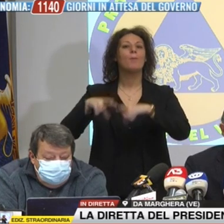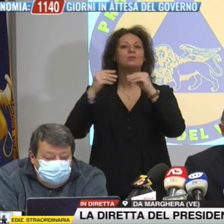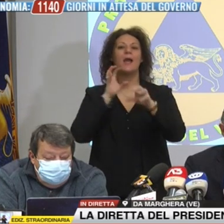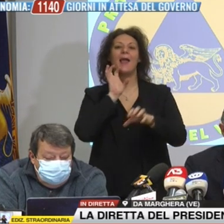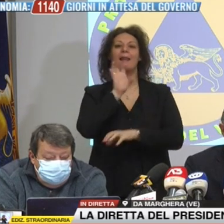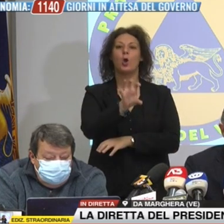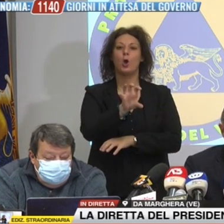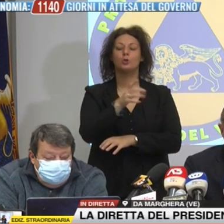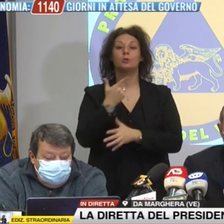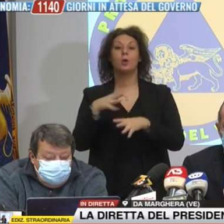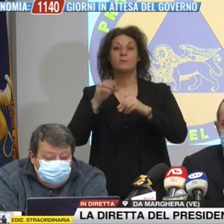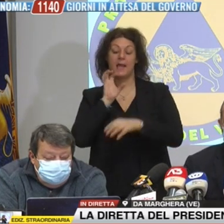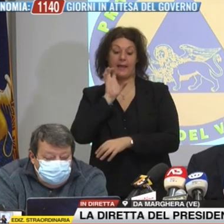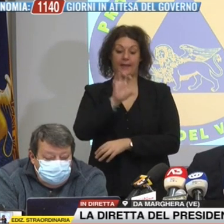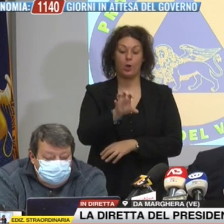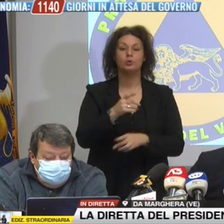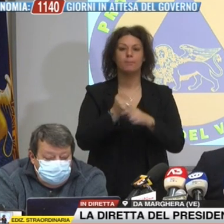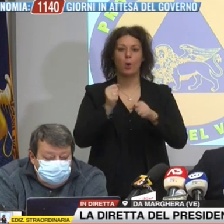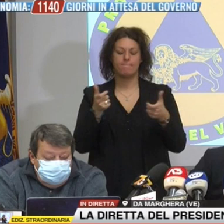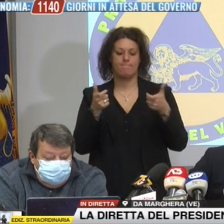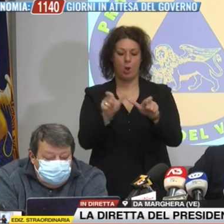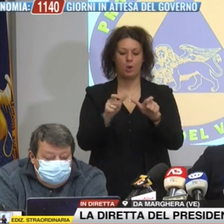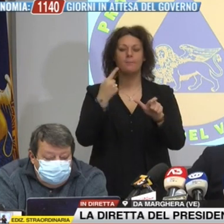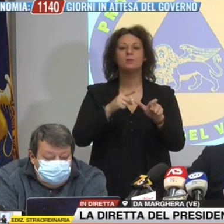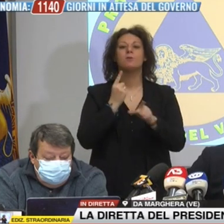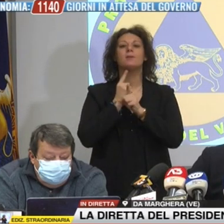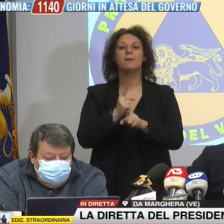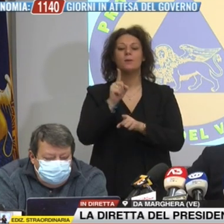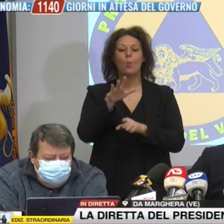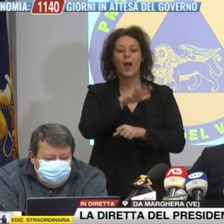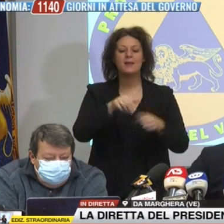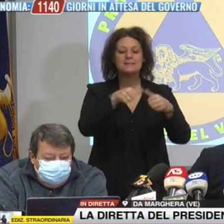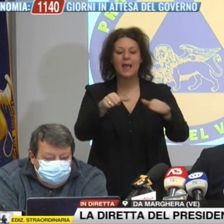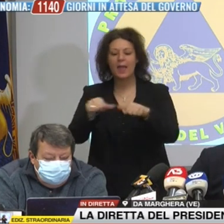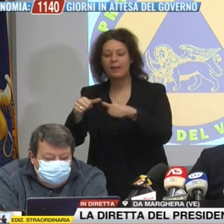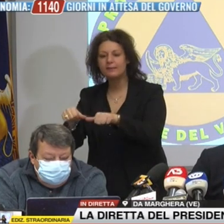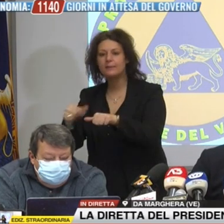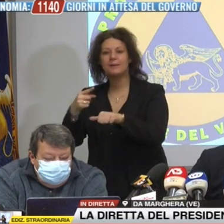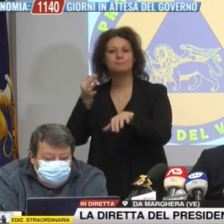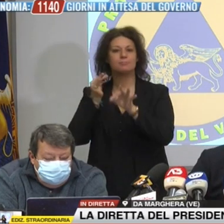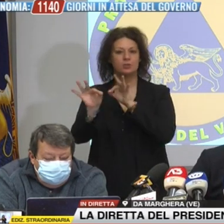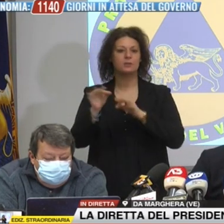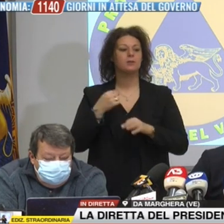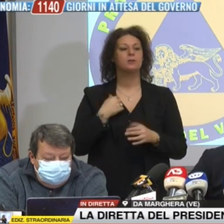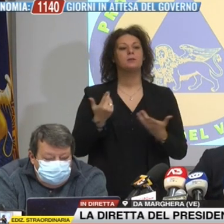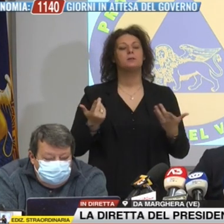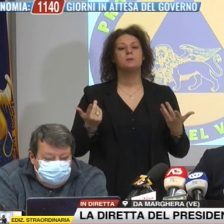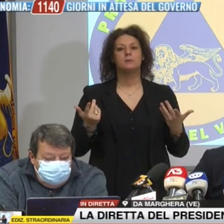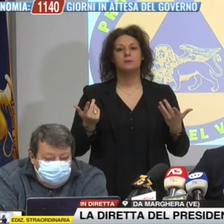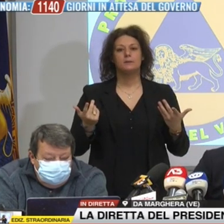poi c'è l'attribuzione delle sedi della specialità. Ne ho intenzione di parlarne direttamente col Ministro,